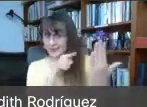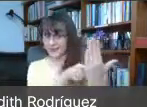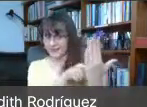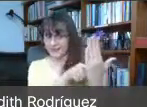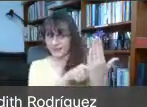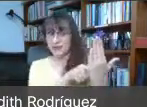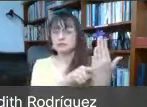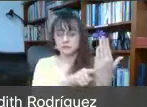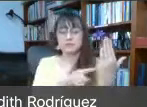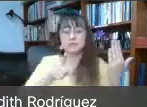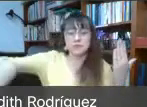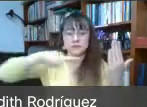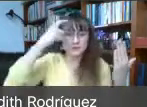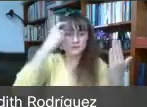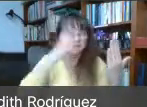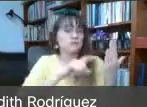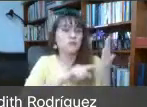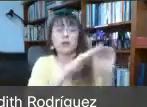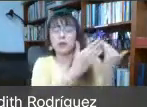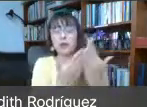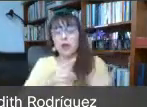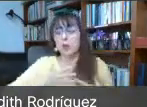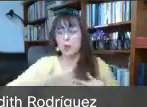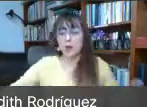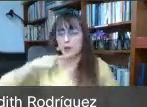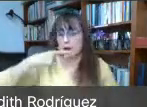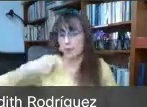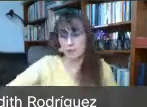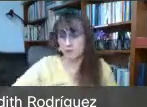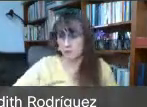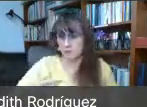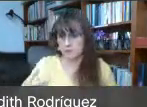conocer un mundo. Para eso nos sirve la literatura.